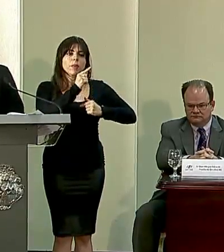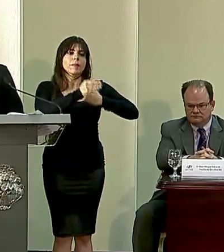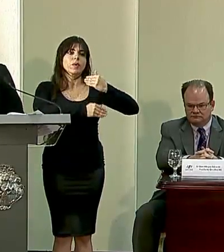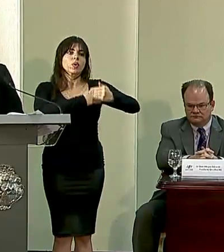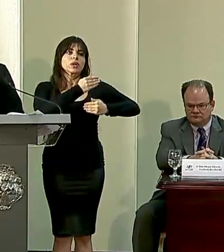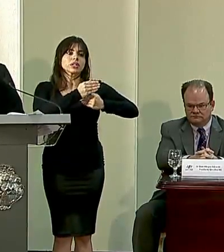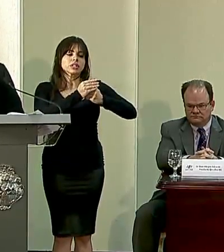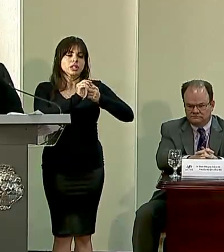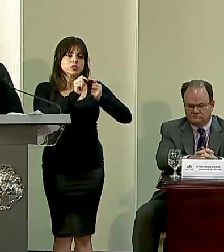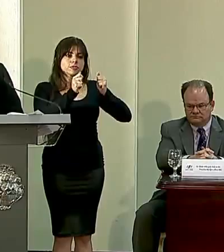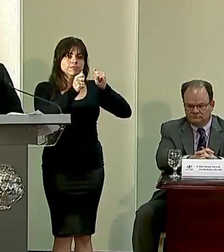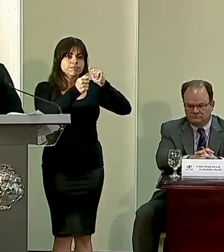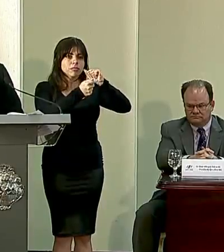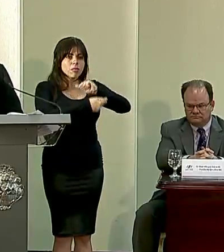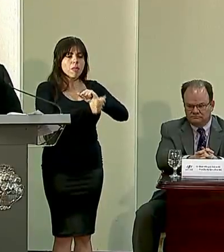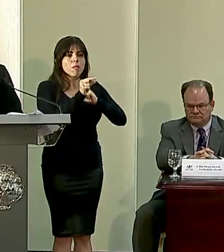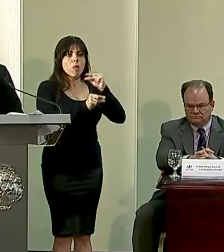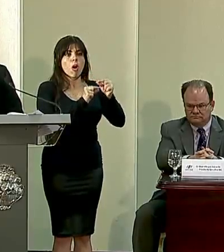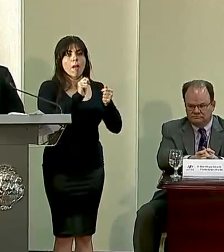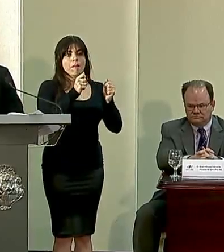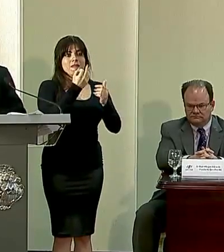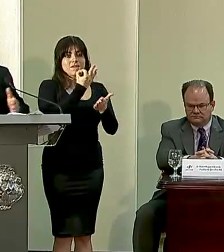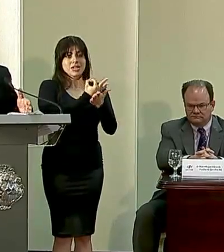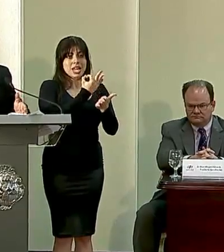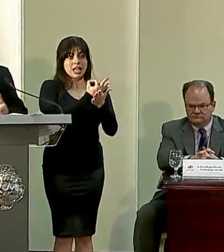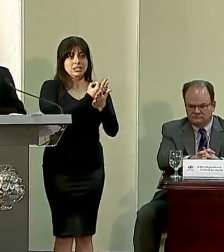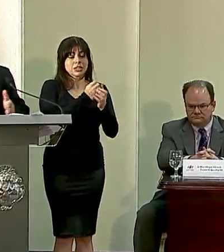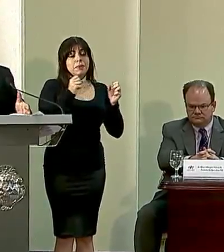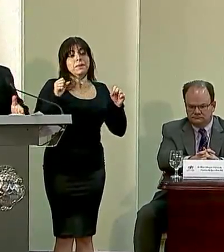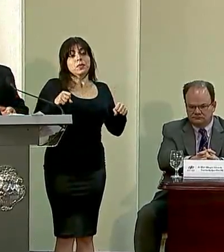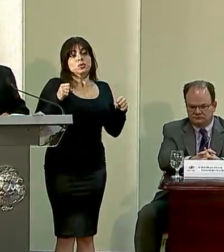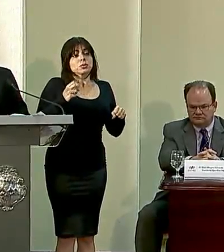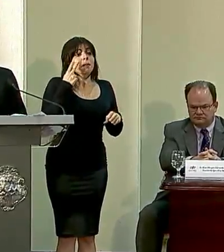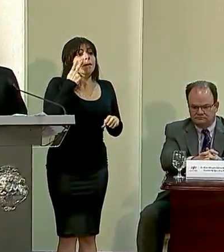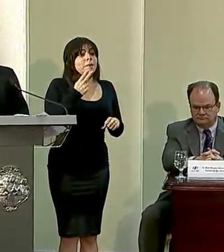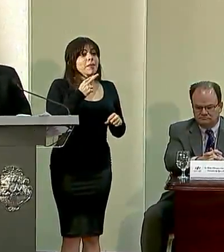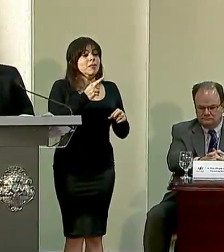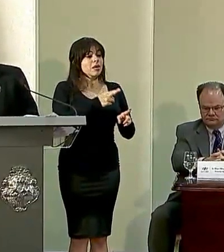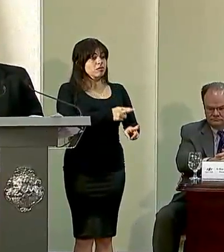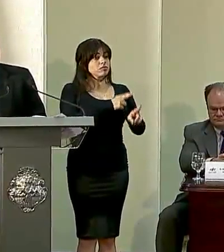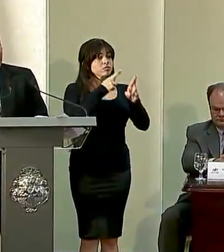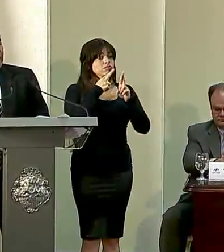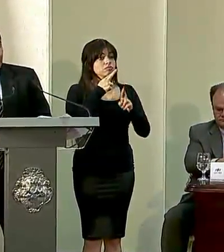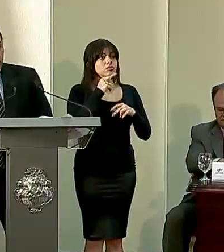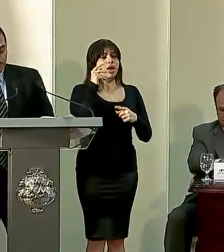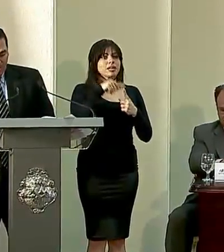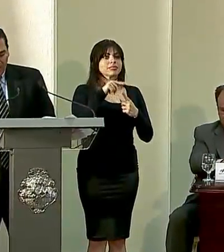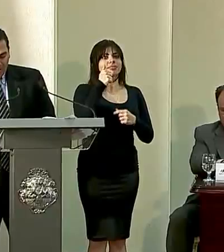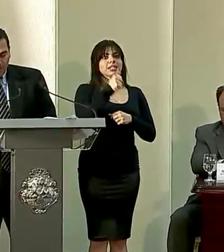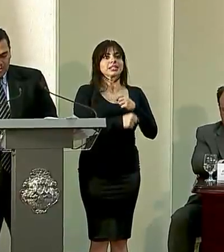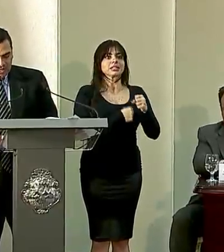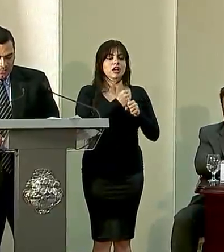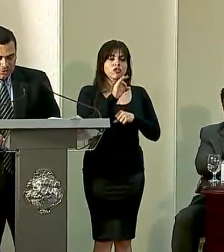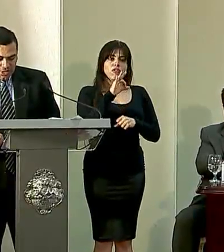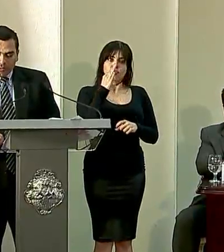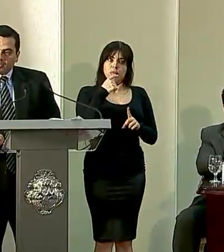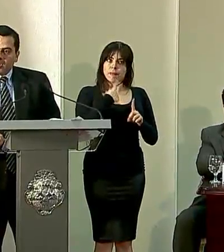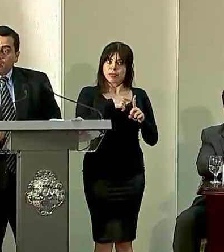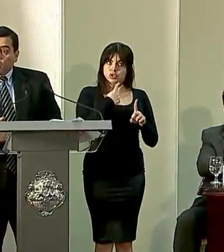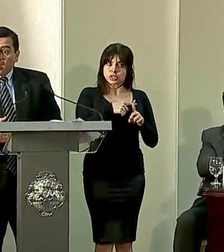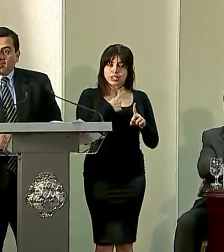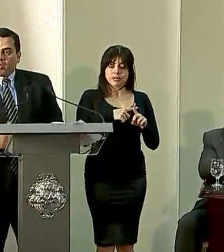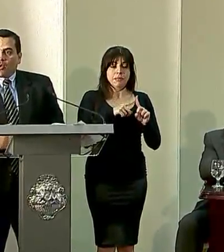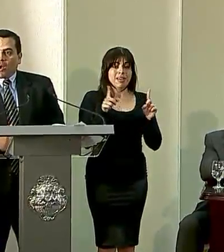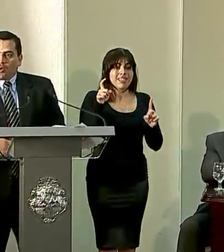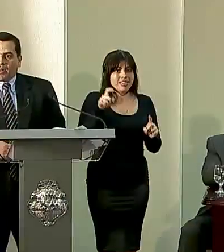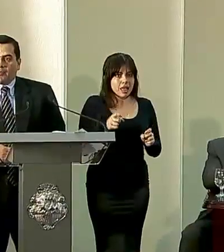que progresivamente vamos a ir saneando las finanzas y posiblemente veremos efectos netos en la próxima década de una manera, digamos, bastante positivos.